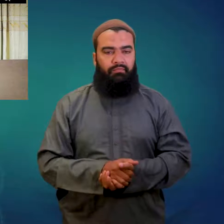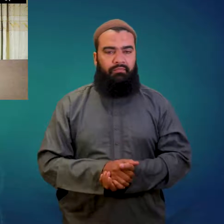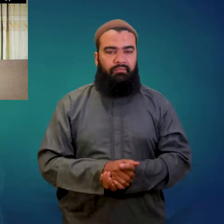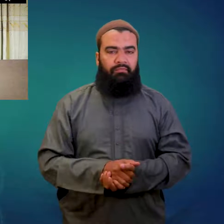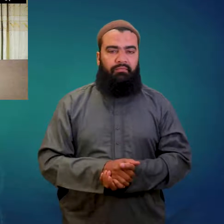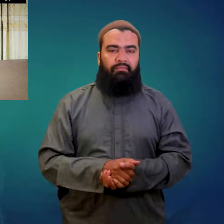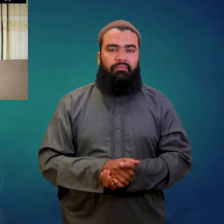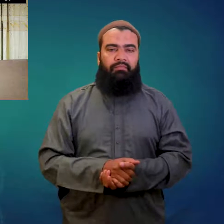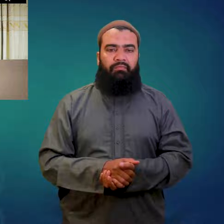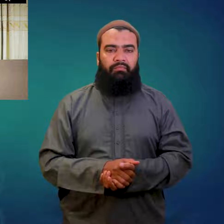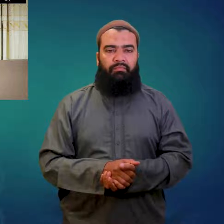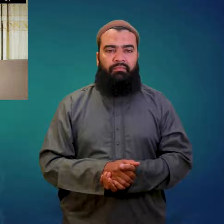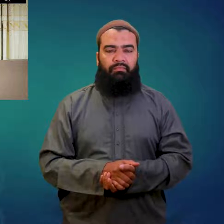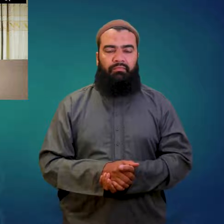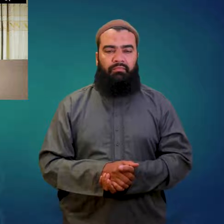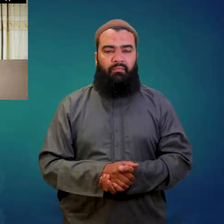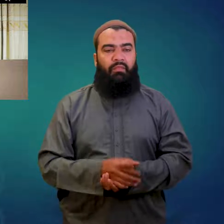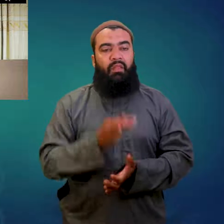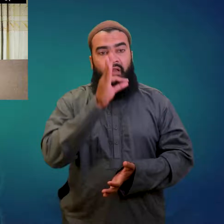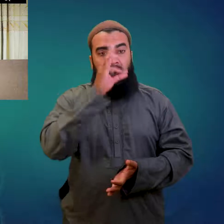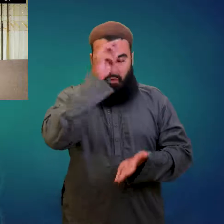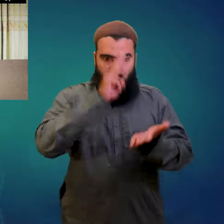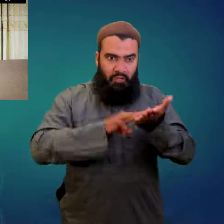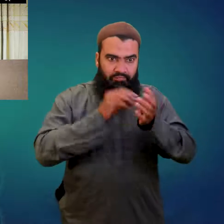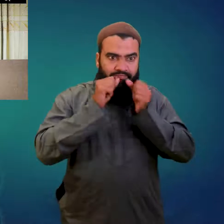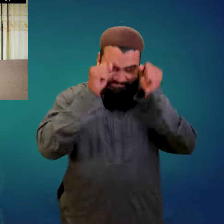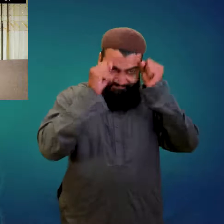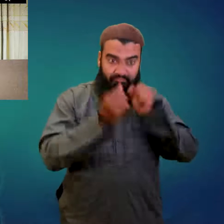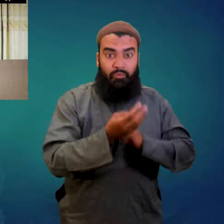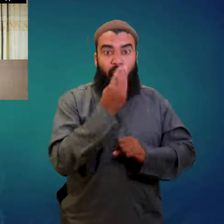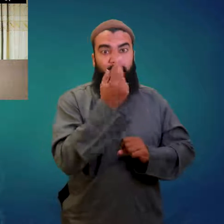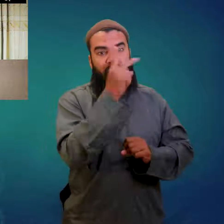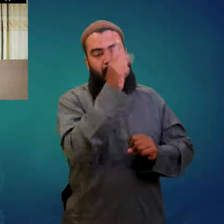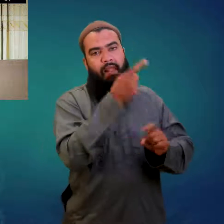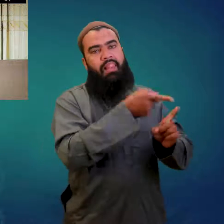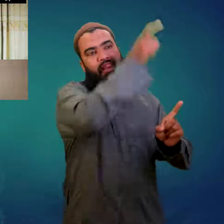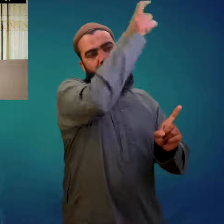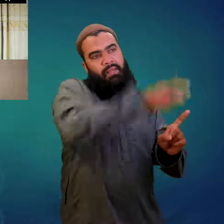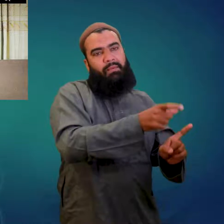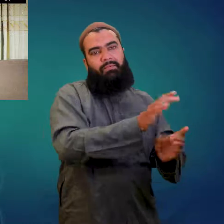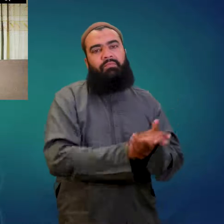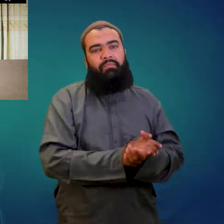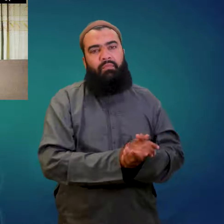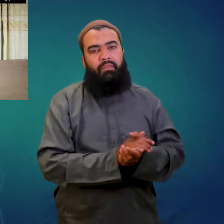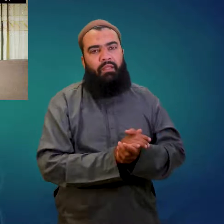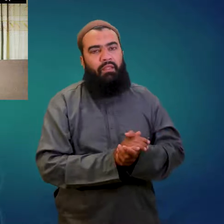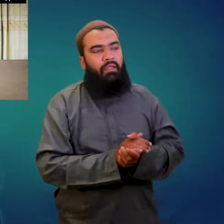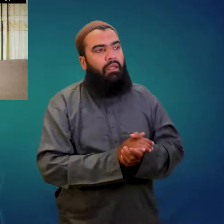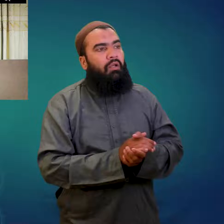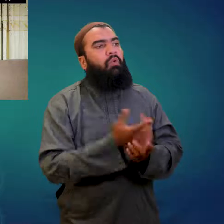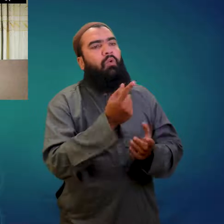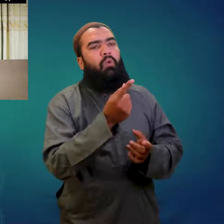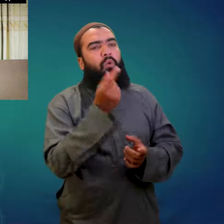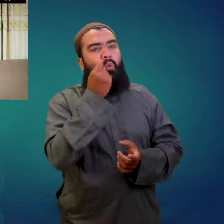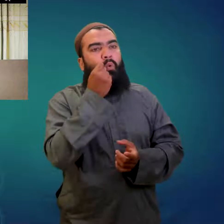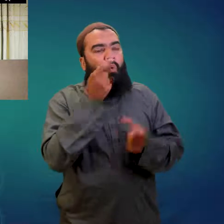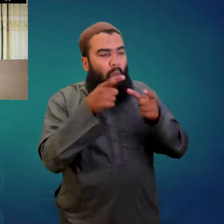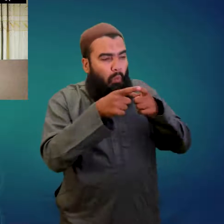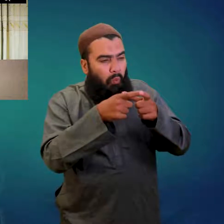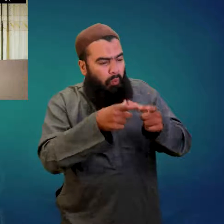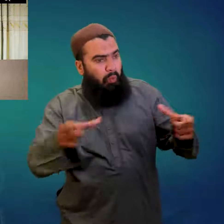رسولا، آپ صلی اللہ علیہ وسلم کے فرائض منصبی فرمائے گئے کہ اللہ نے امیین